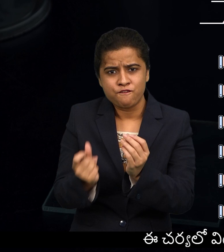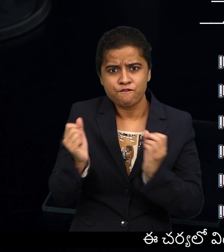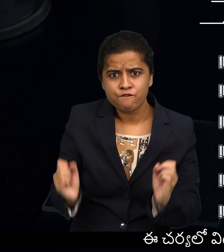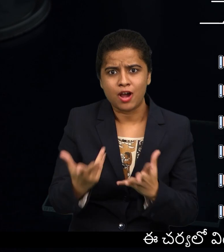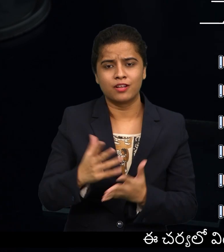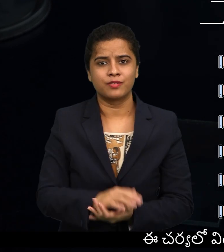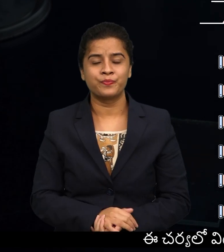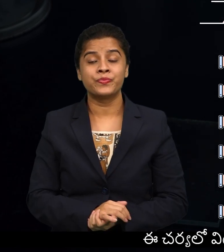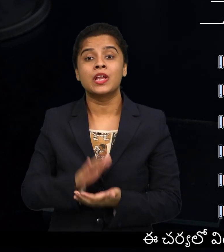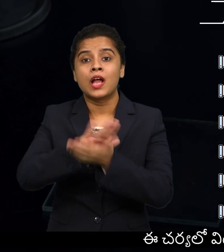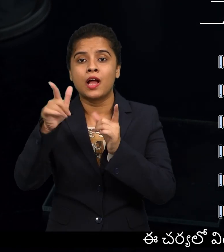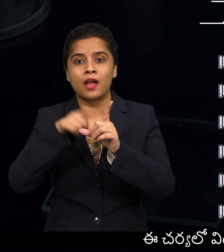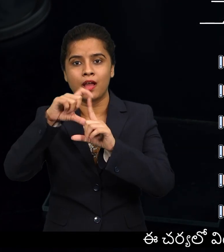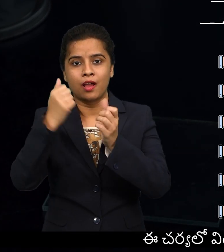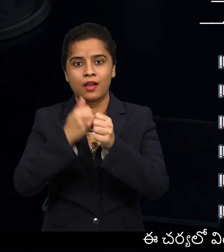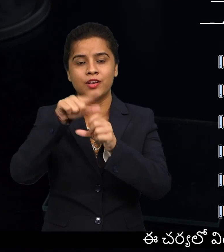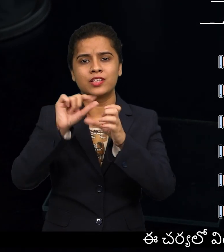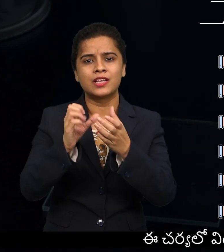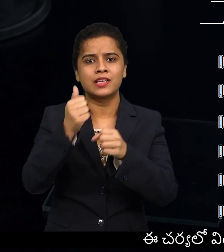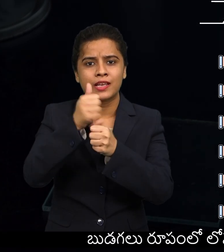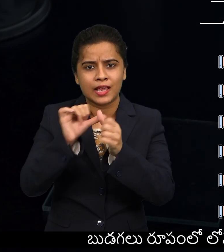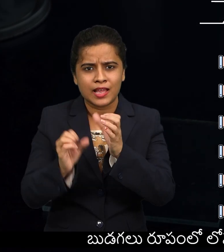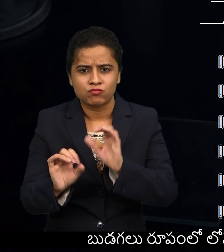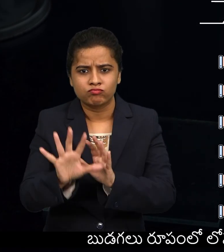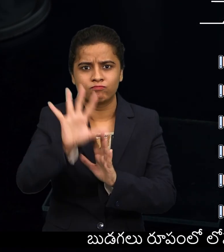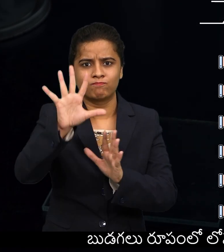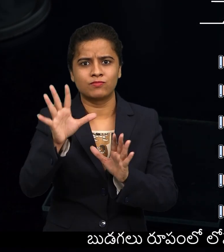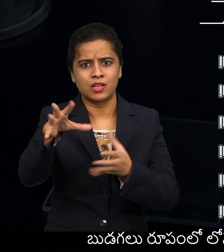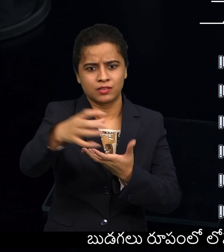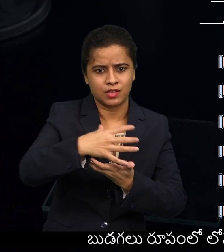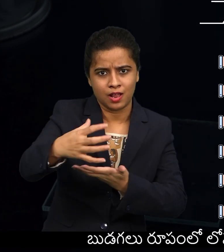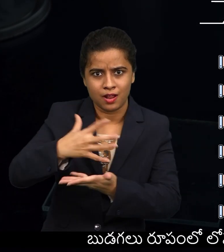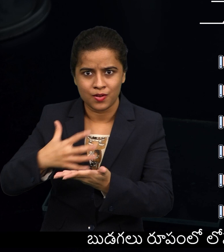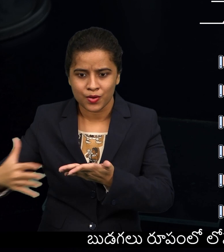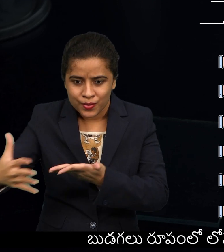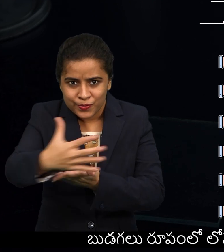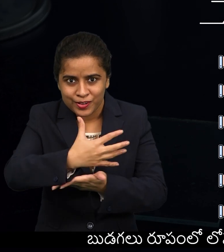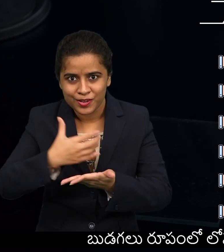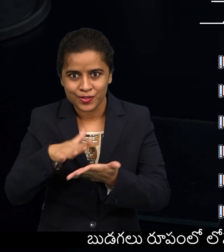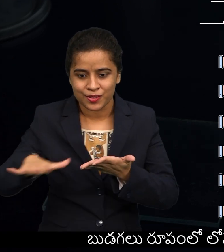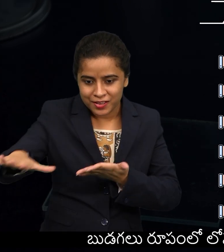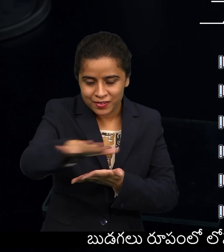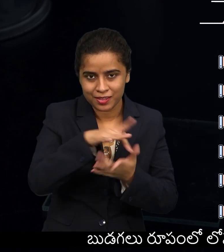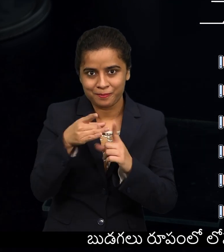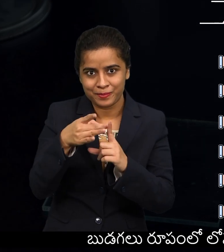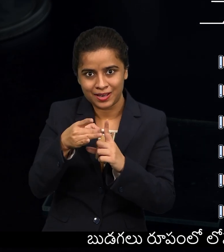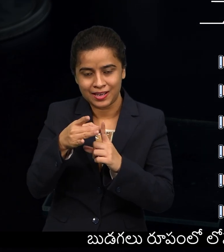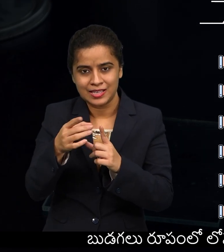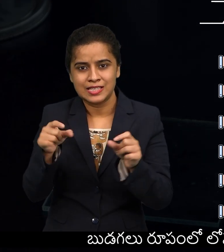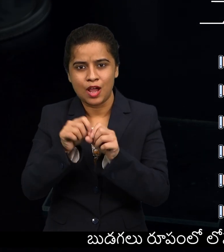ఈ చర్యలో విడుదలైన హైడ్రోజన్ వాయువు బుడగల రూపంలో లోహం యొక్క ఉపరితలంపై సేకరిస్తుంది